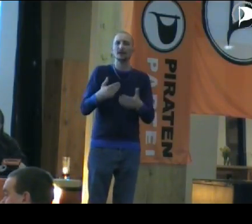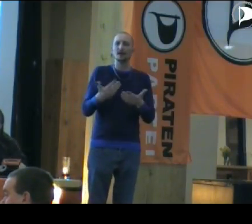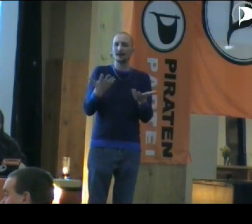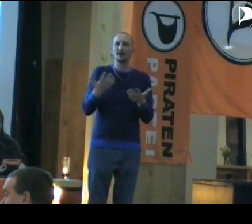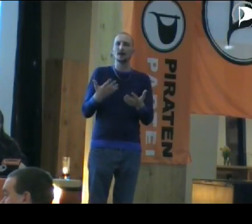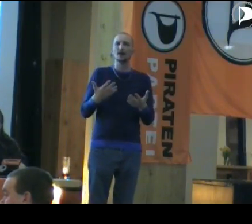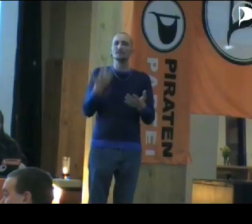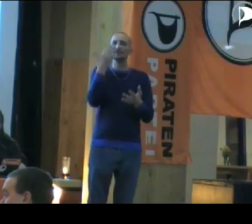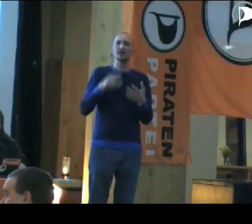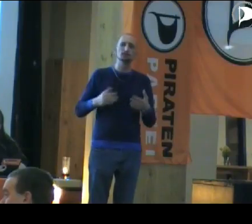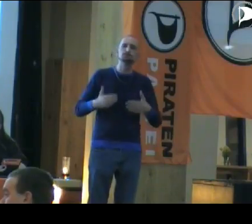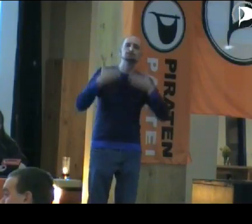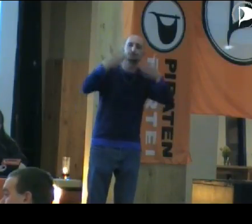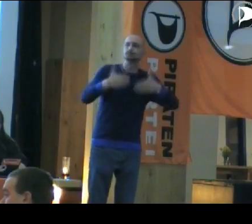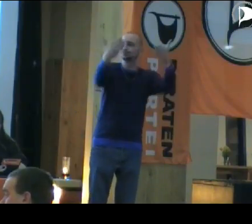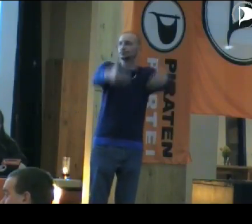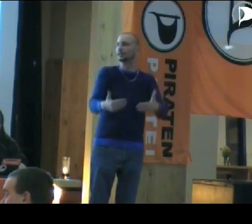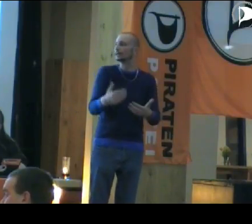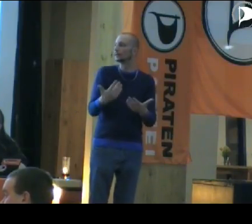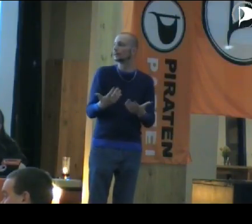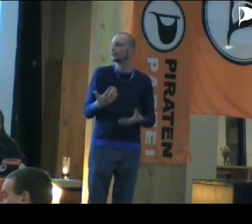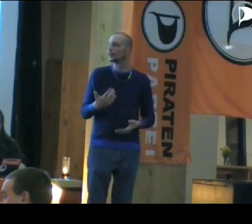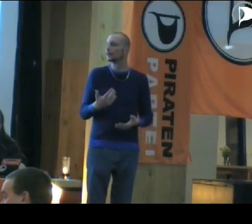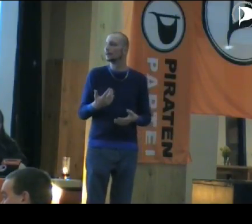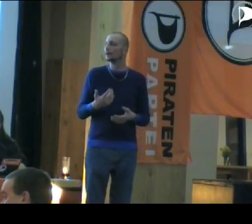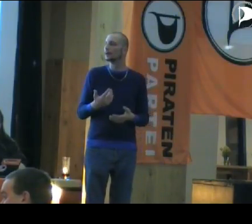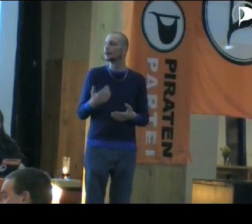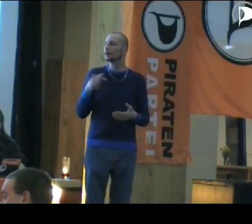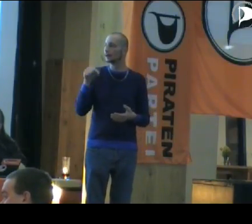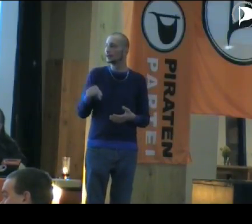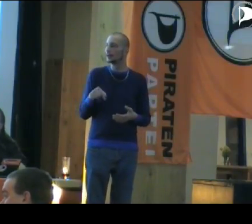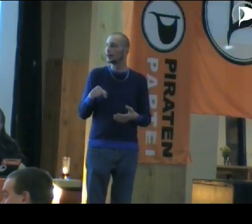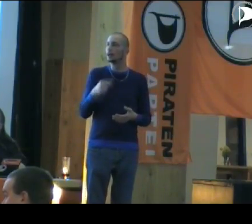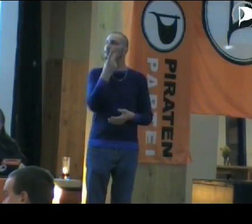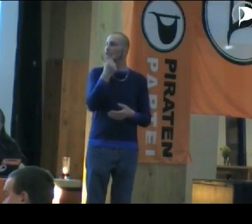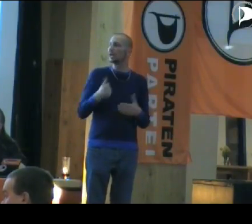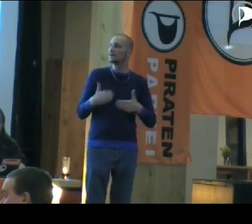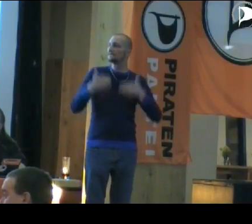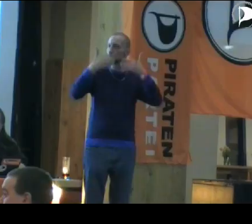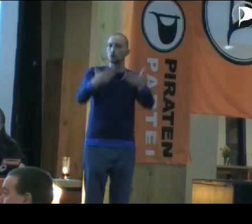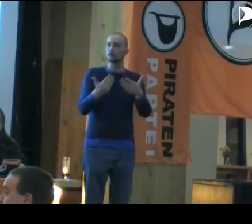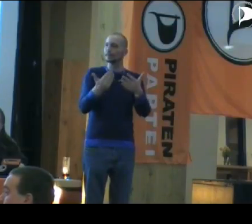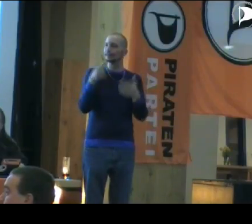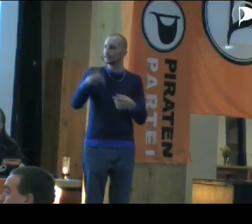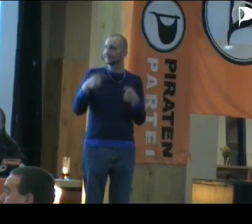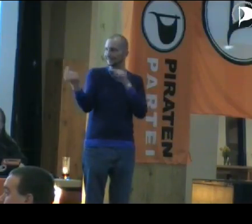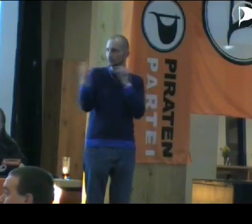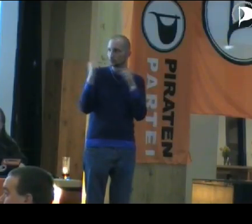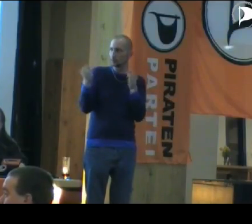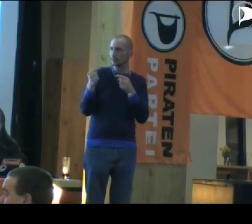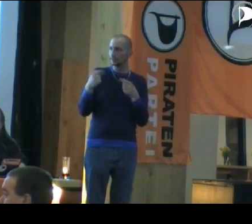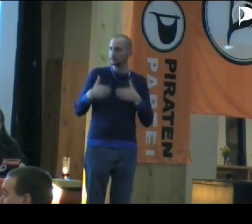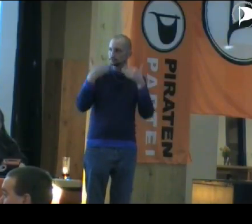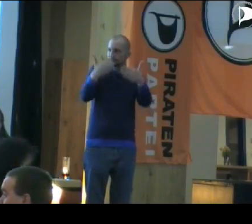halo ist wie weit nach hinten haben wir das budget für die diskussion über das budget